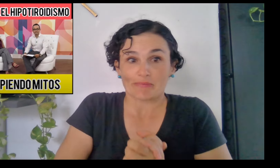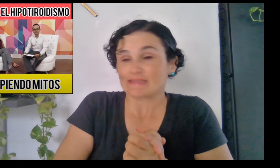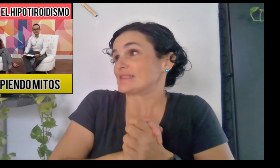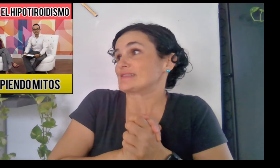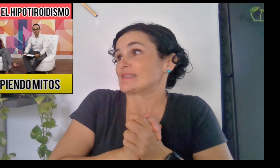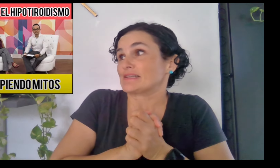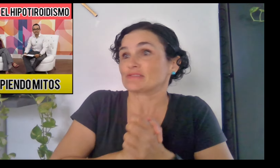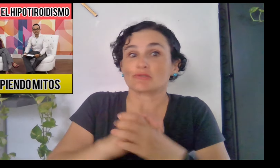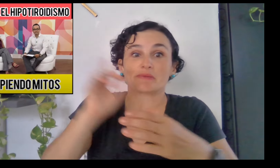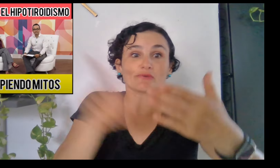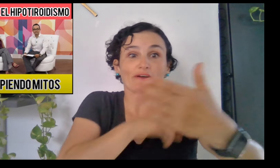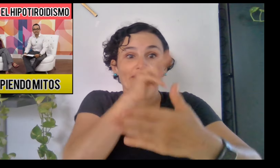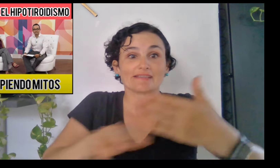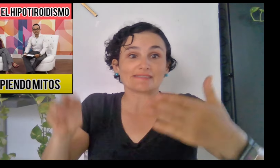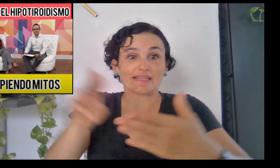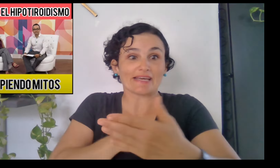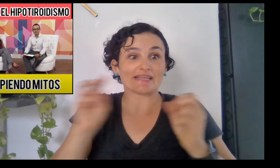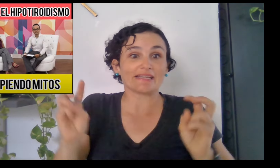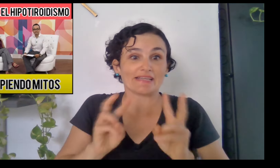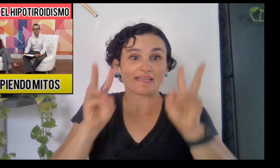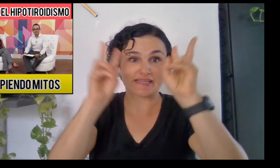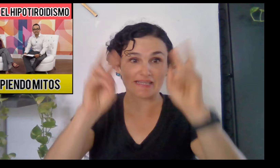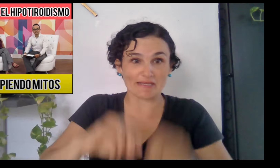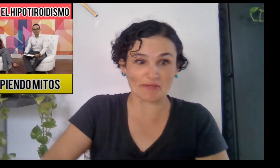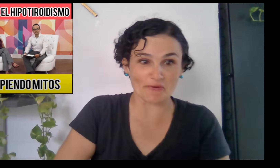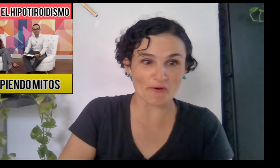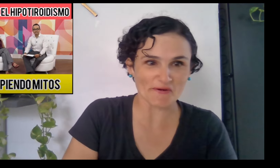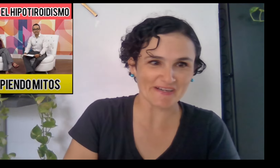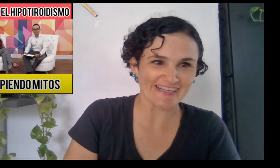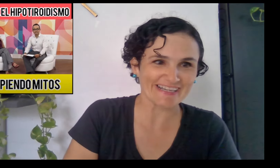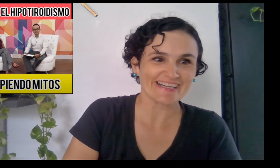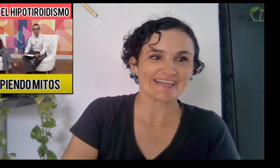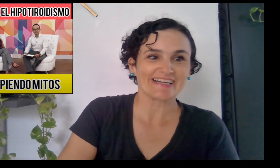con paciencia, si no me tocaba cancelar el en vivo.